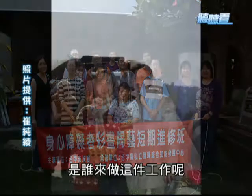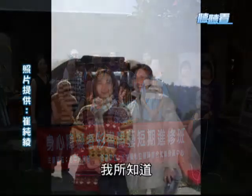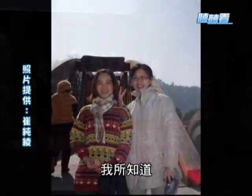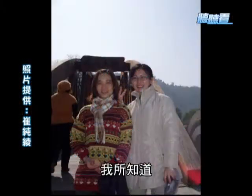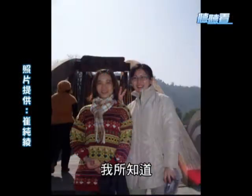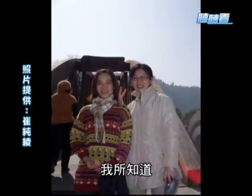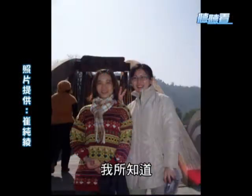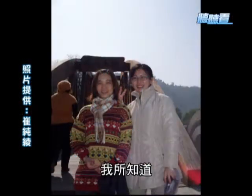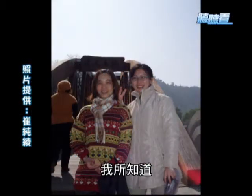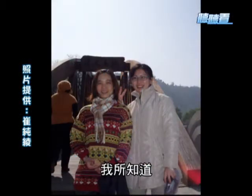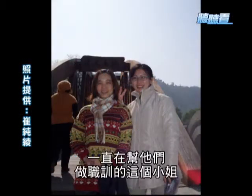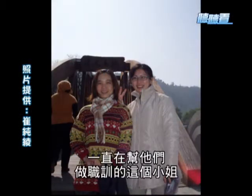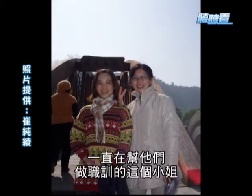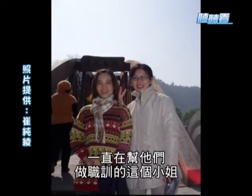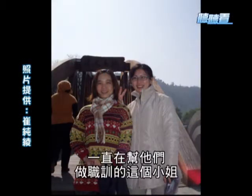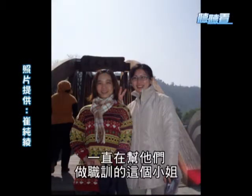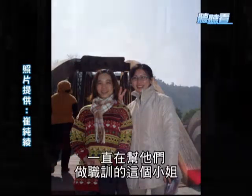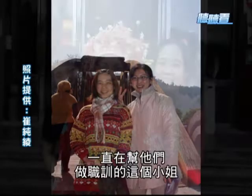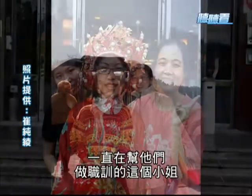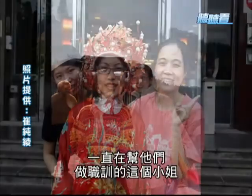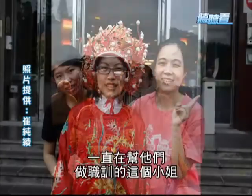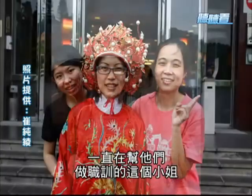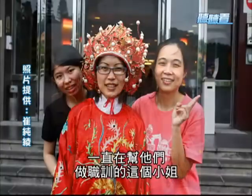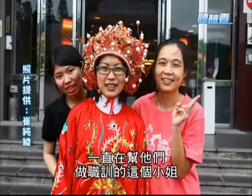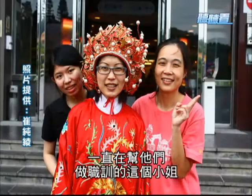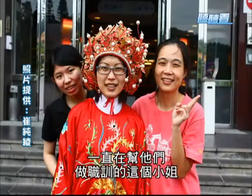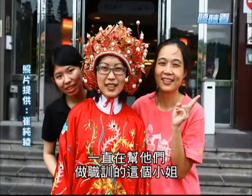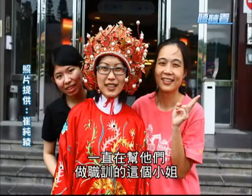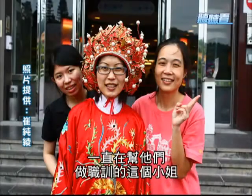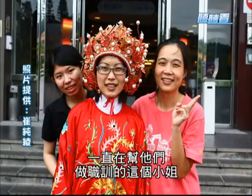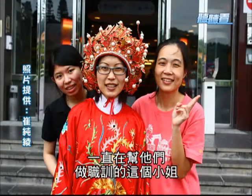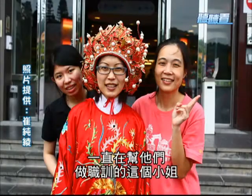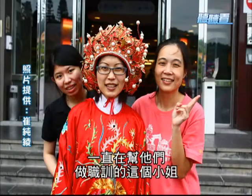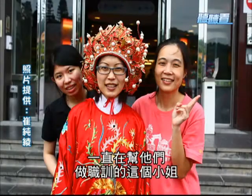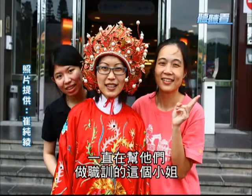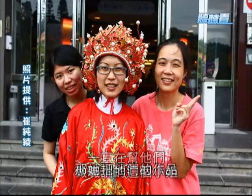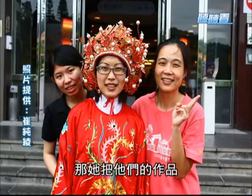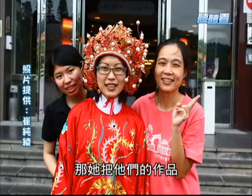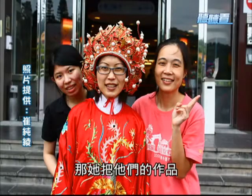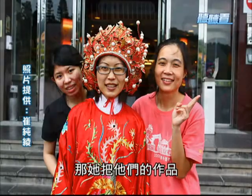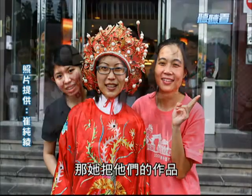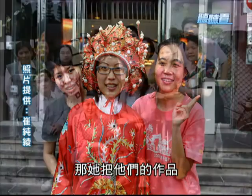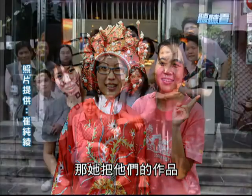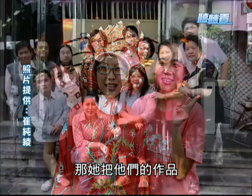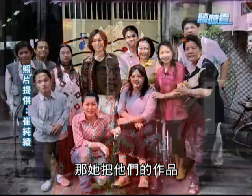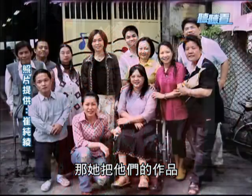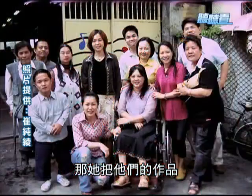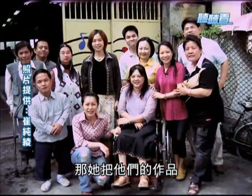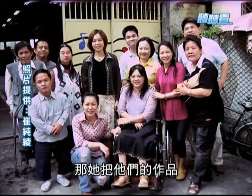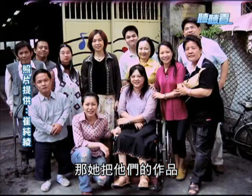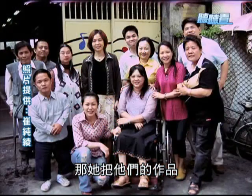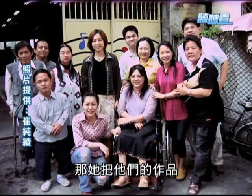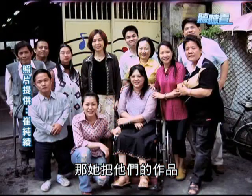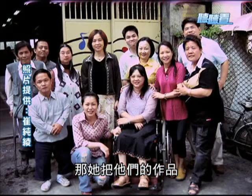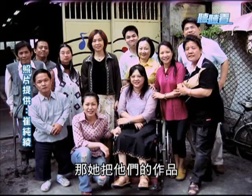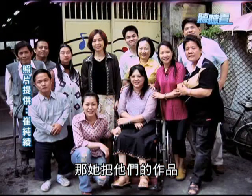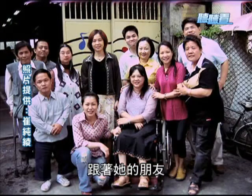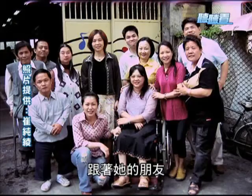知道，一直在帮他们做咨询的这个小姐，那她把他们的作品呢，跟着她的朋